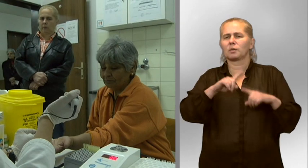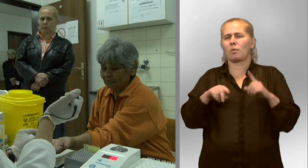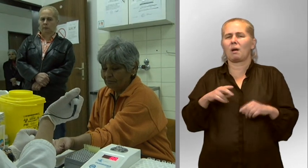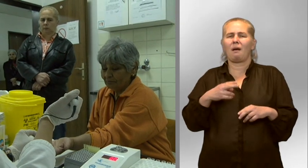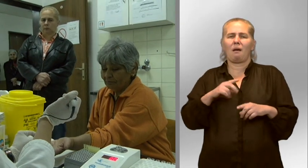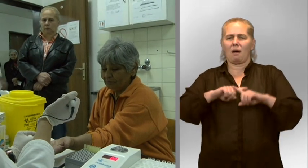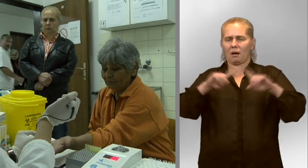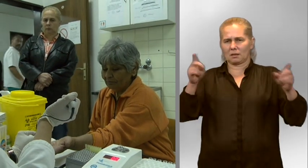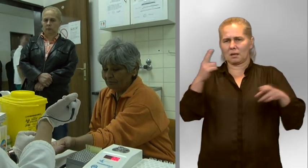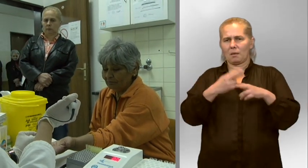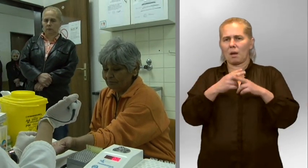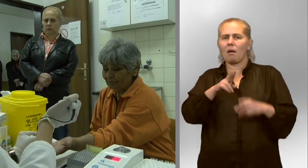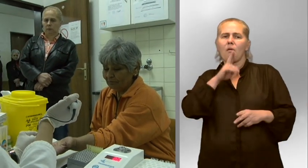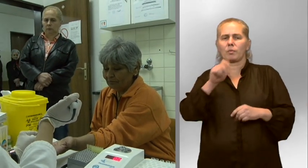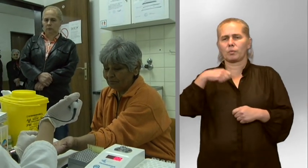nadevana.